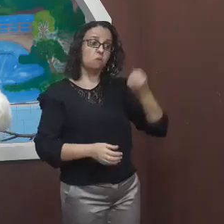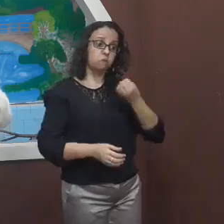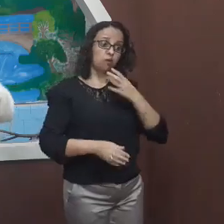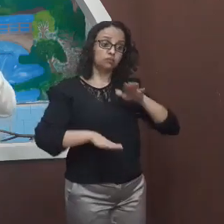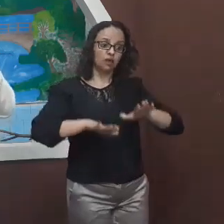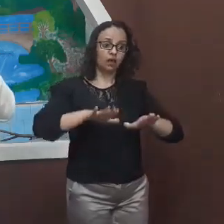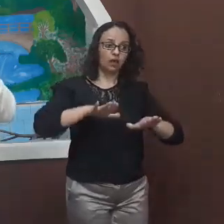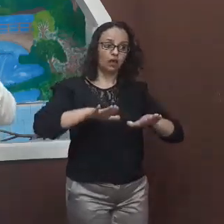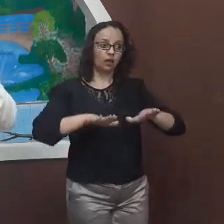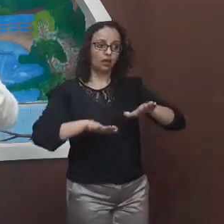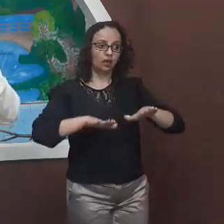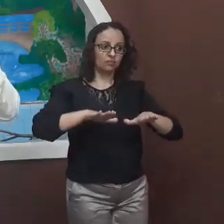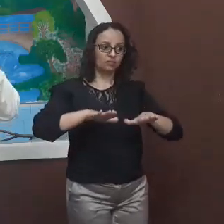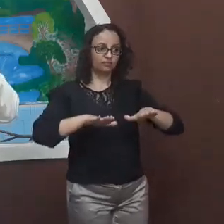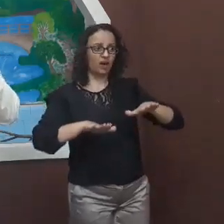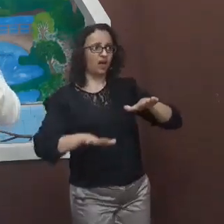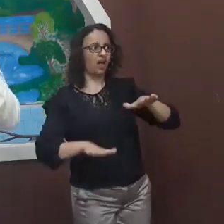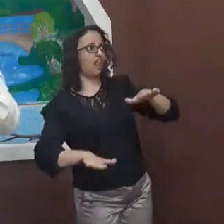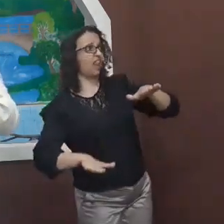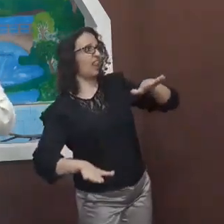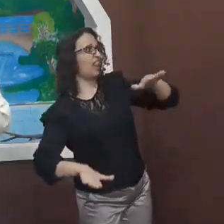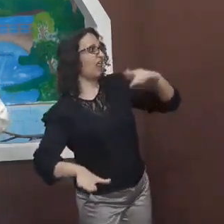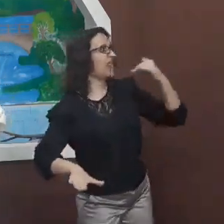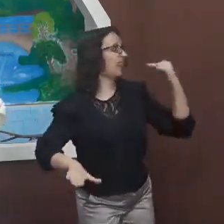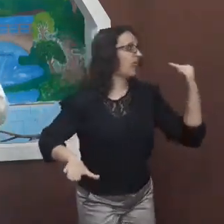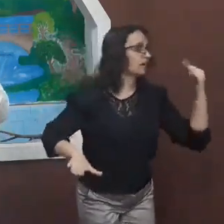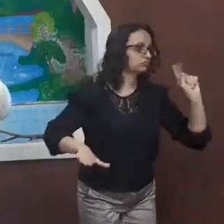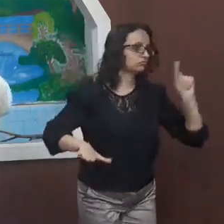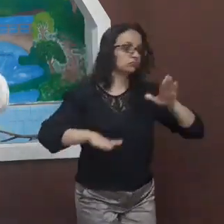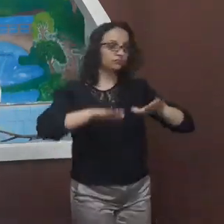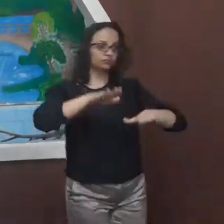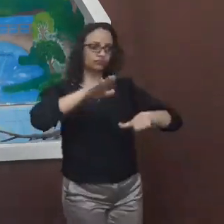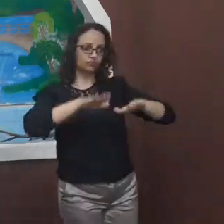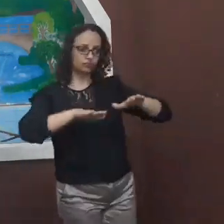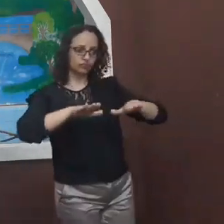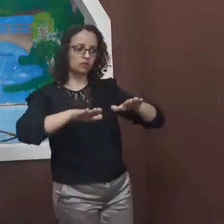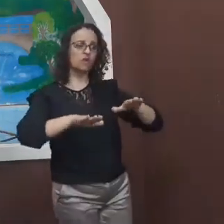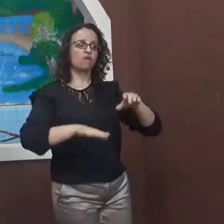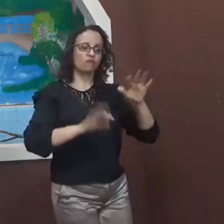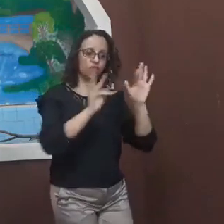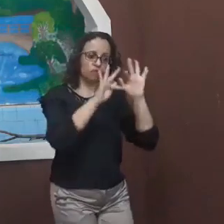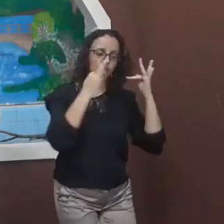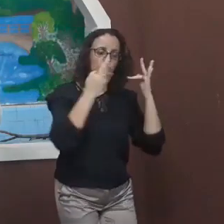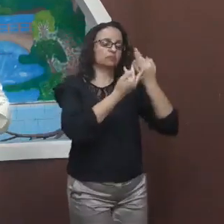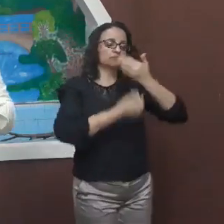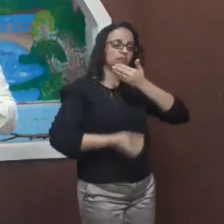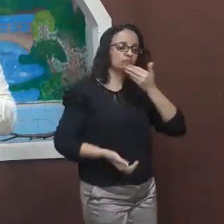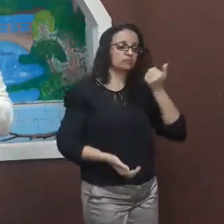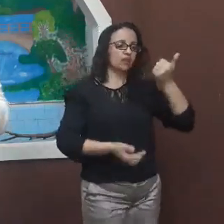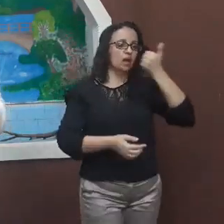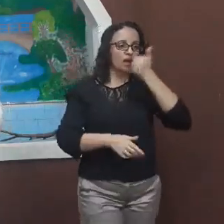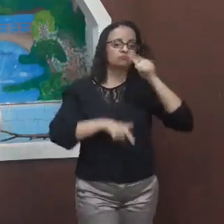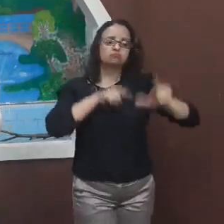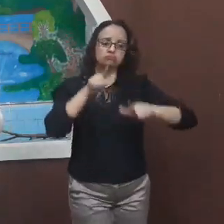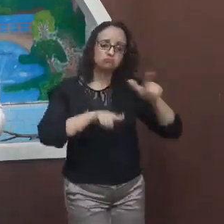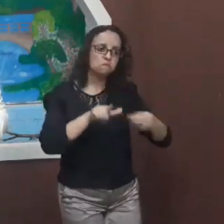equilíbrio. Querer melhorar de vida, estar na melhor situação para a sua família, ter uma melhor condição, ou se você